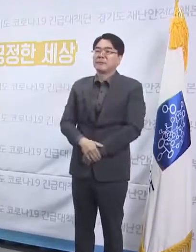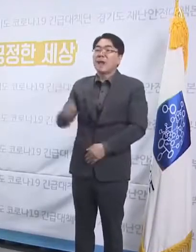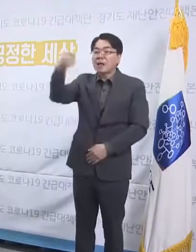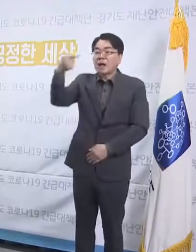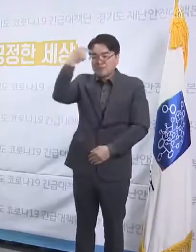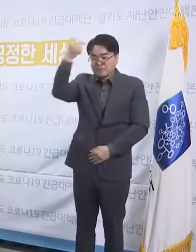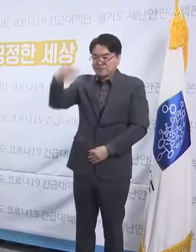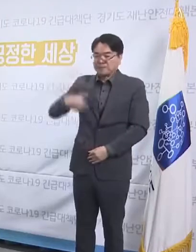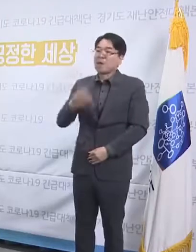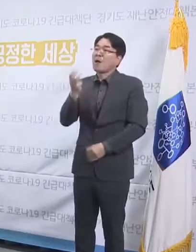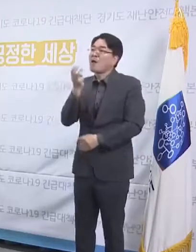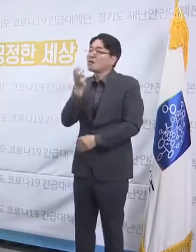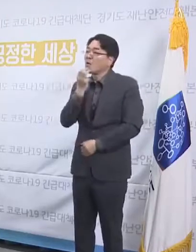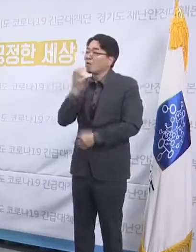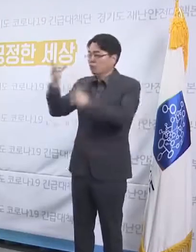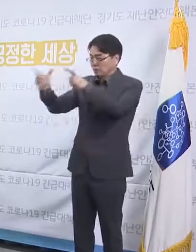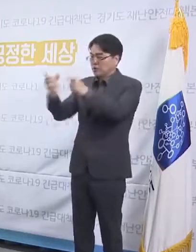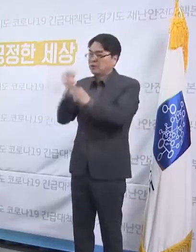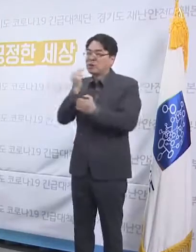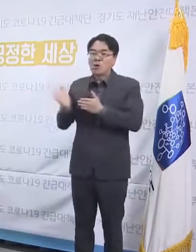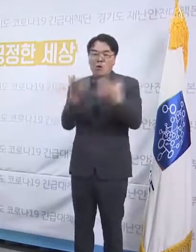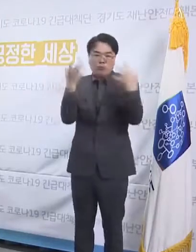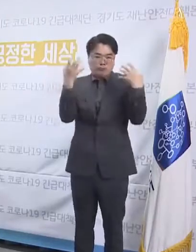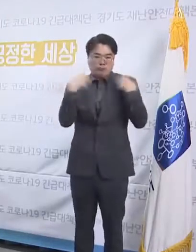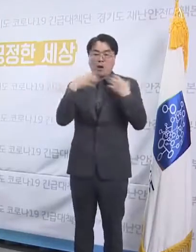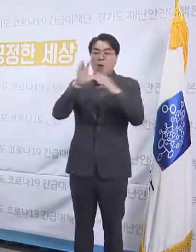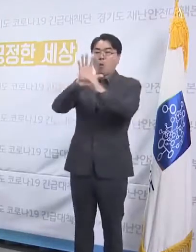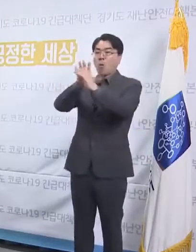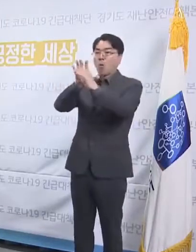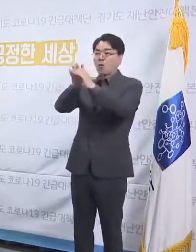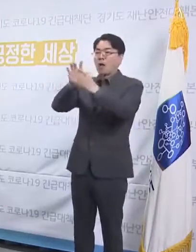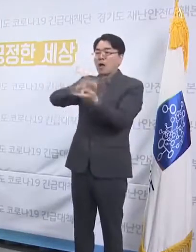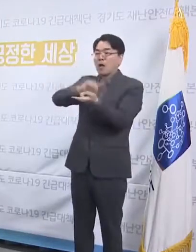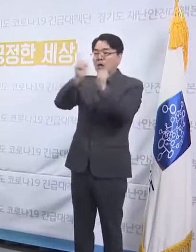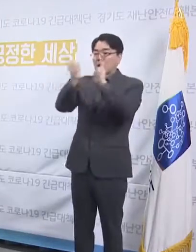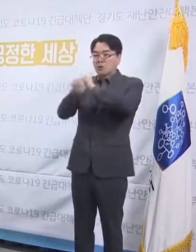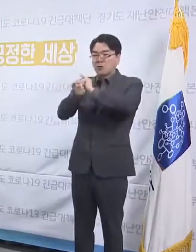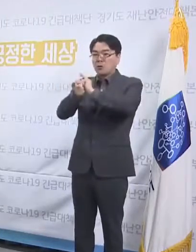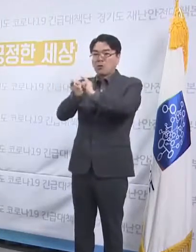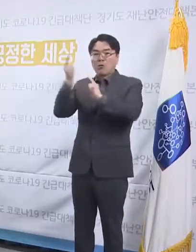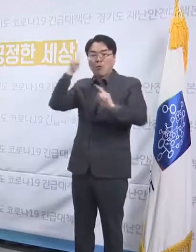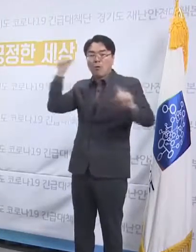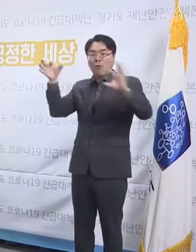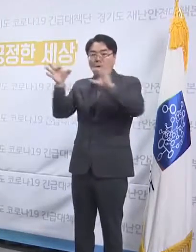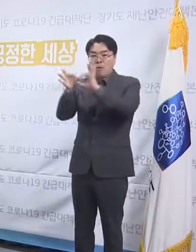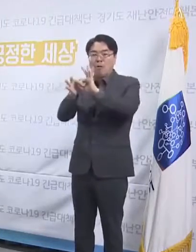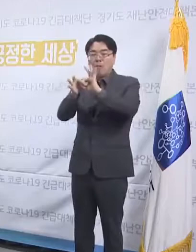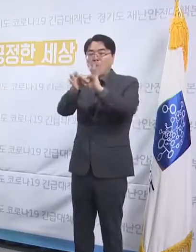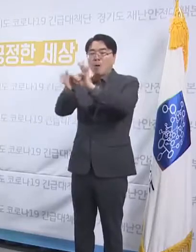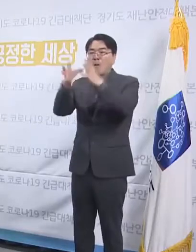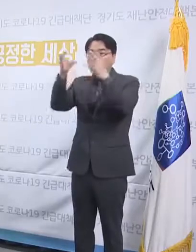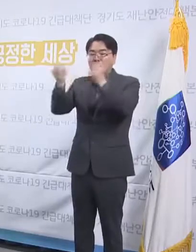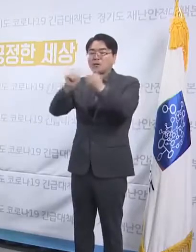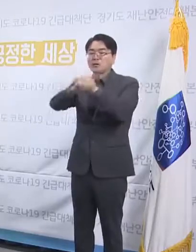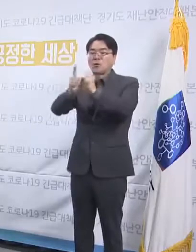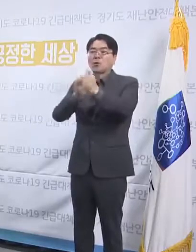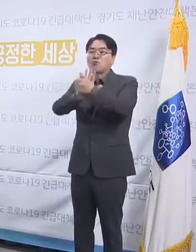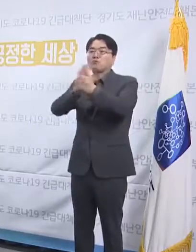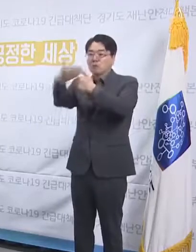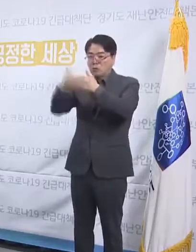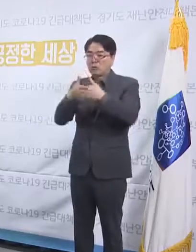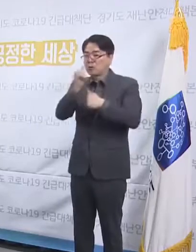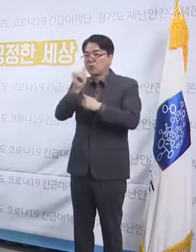서울시와 경기도는 코로나19와 관련해서 서로 공유할 경우가 많은 것 같습니다. 앞으로 서울시와 협의할 계획이